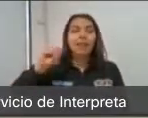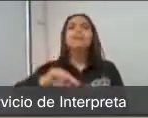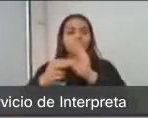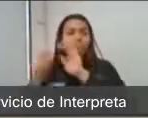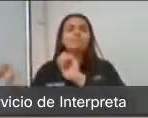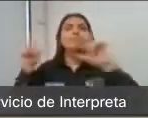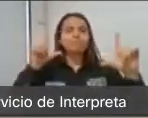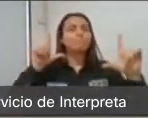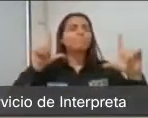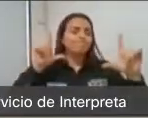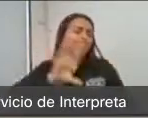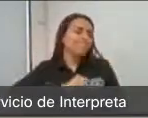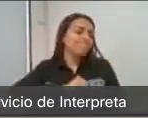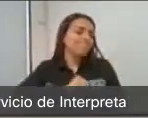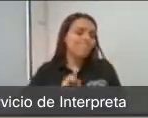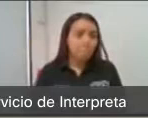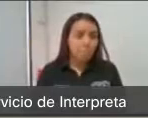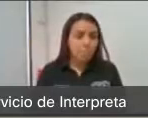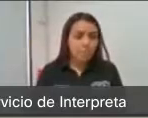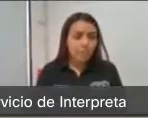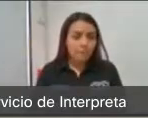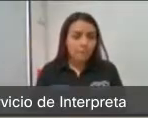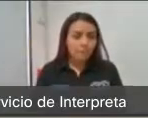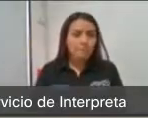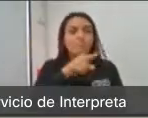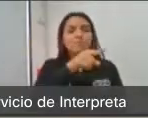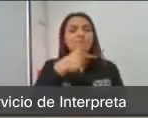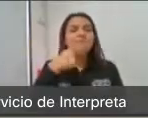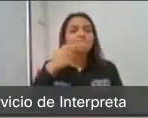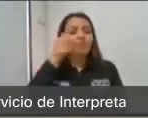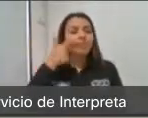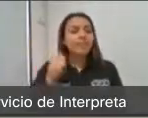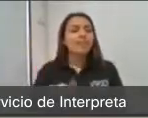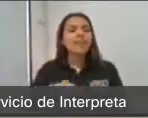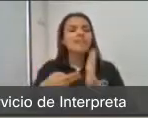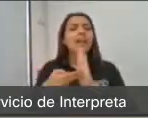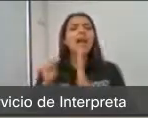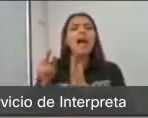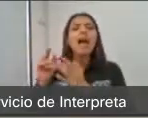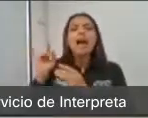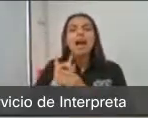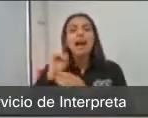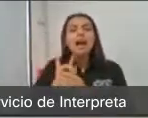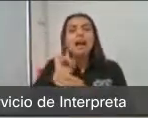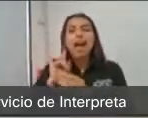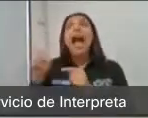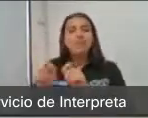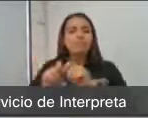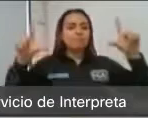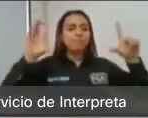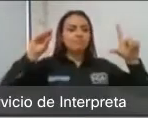lastimosamente. O sea, coges la señal acústica. Exacto, coge la señal acústica.